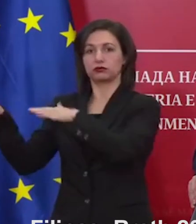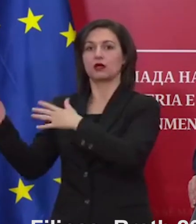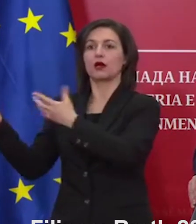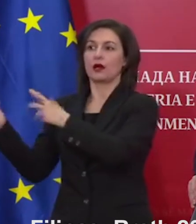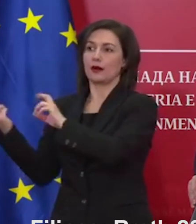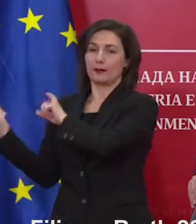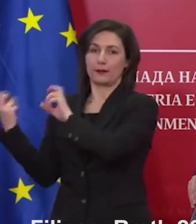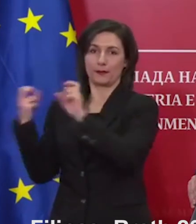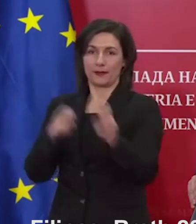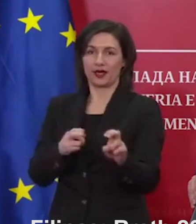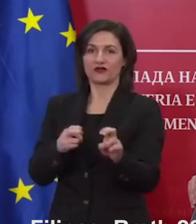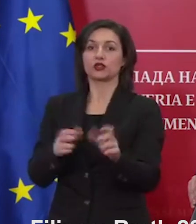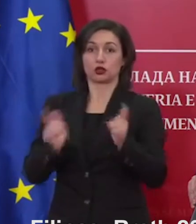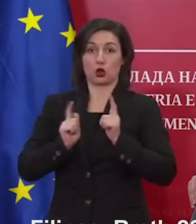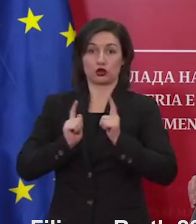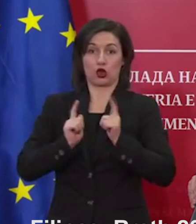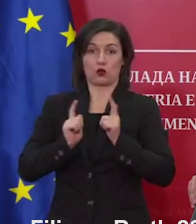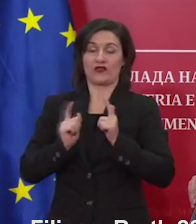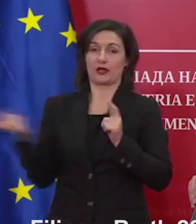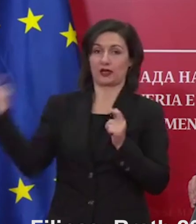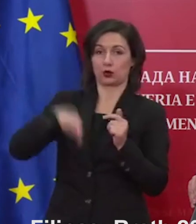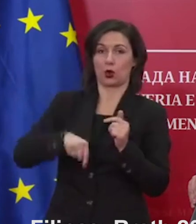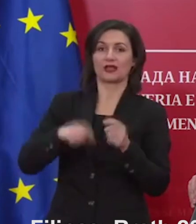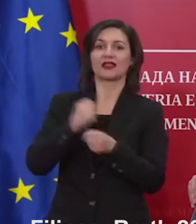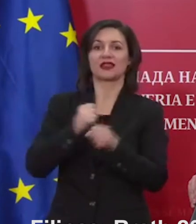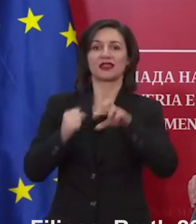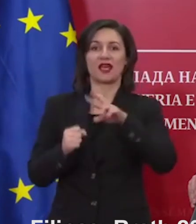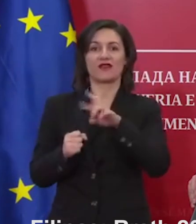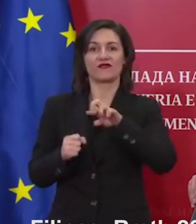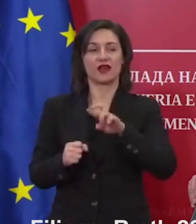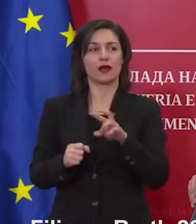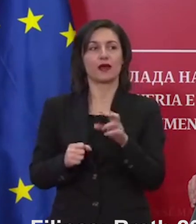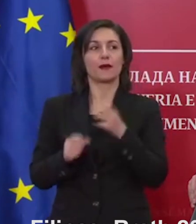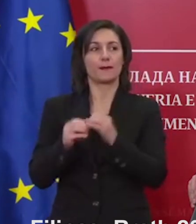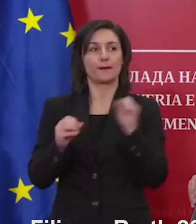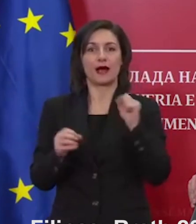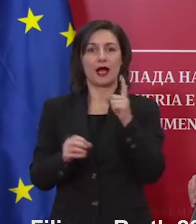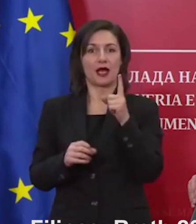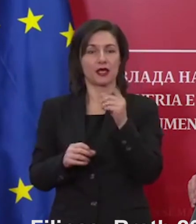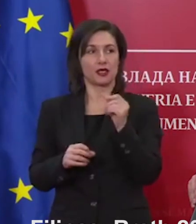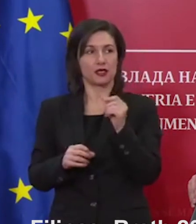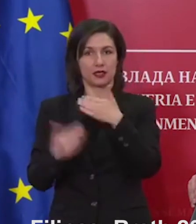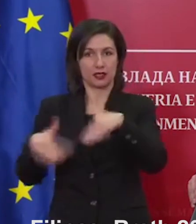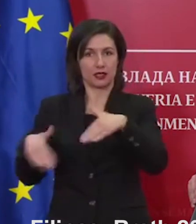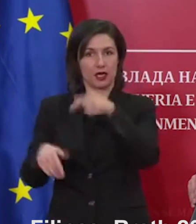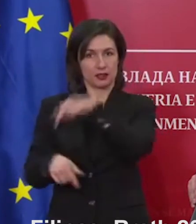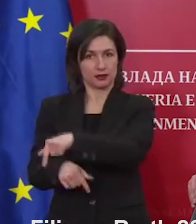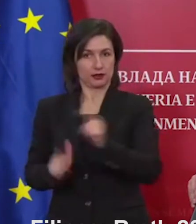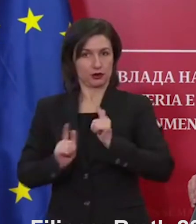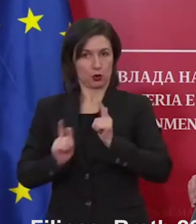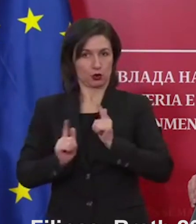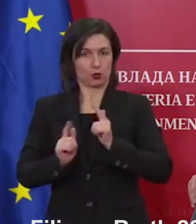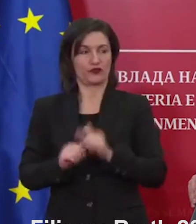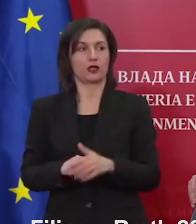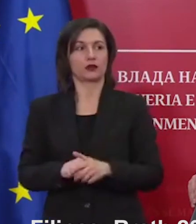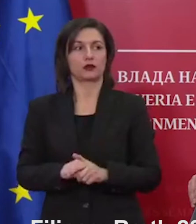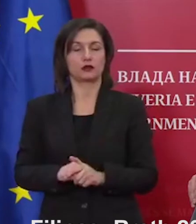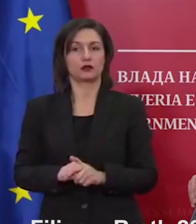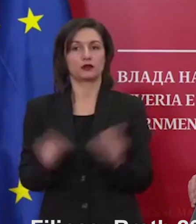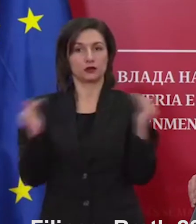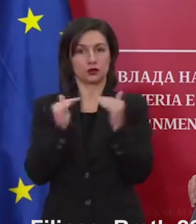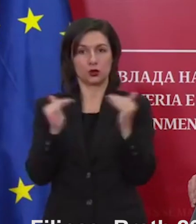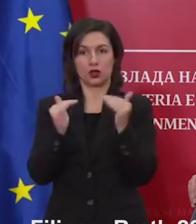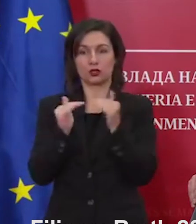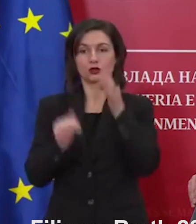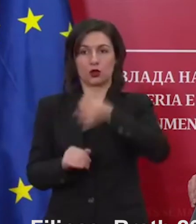преминот Деве Баир. Тие 200 луѓе, најголем број од нив, согласно